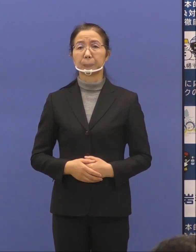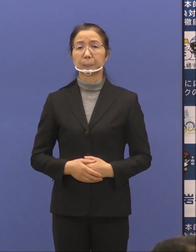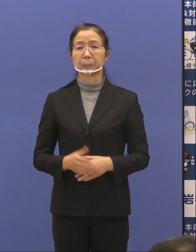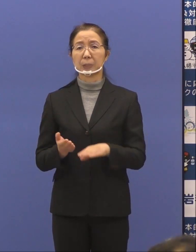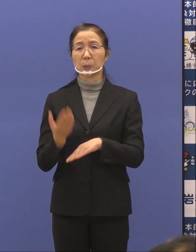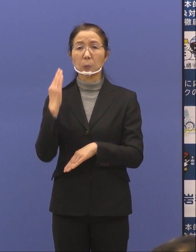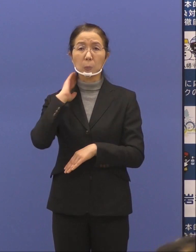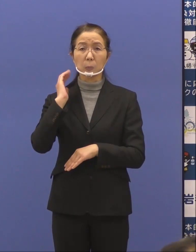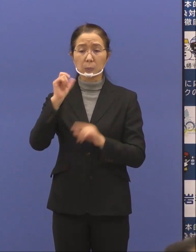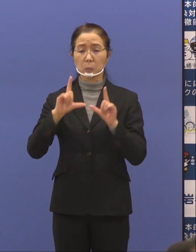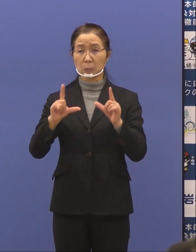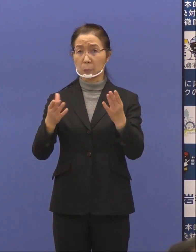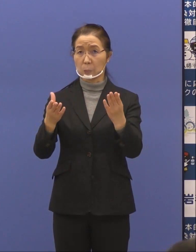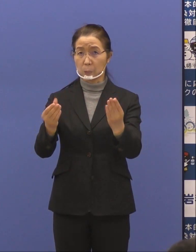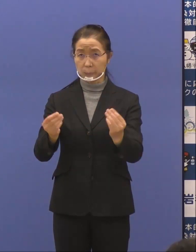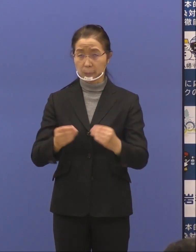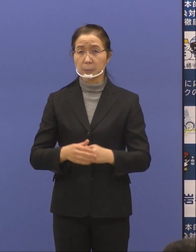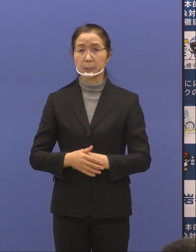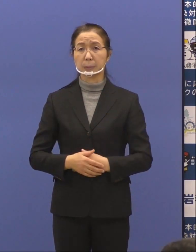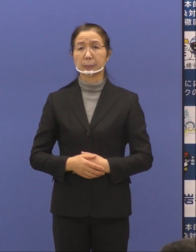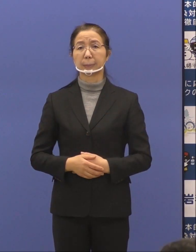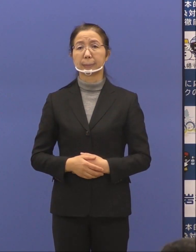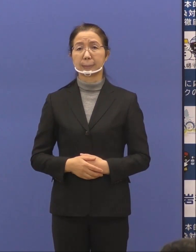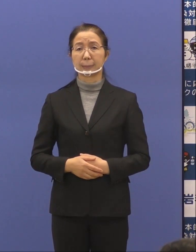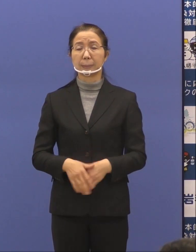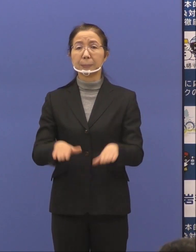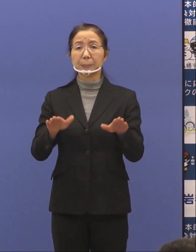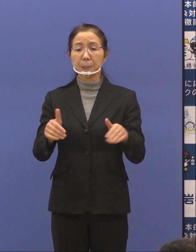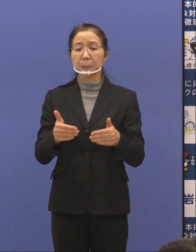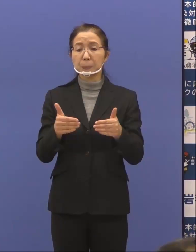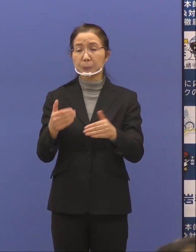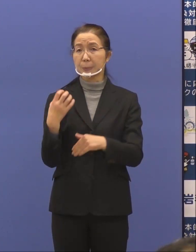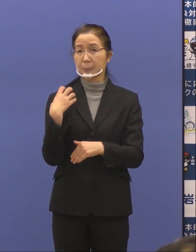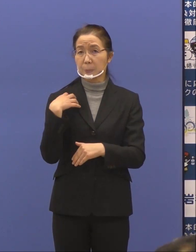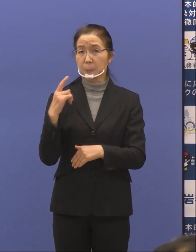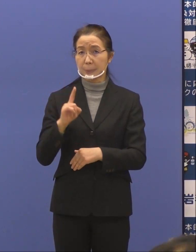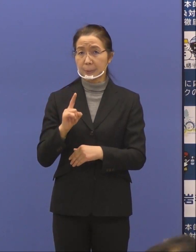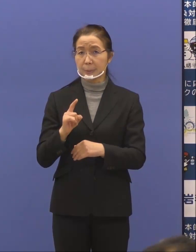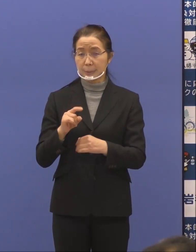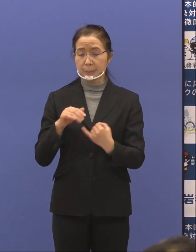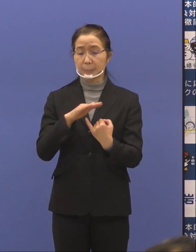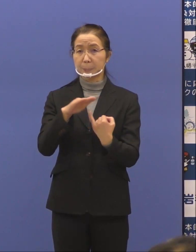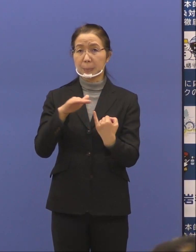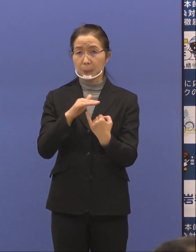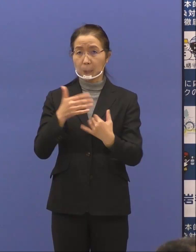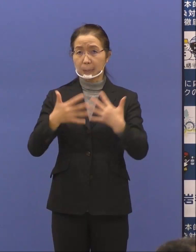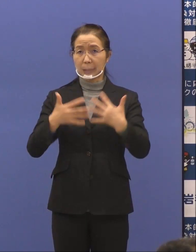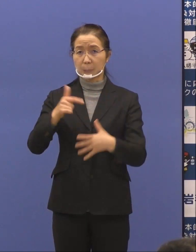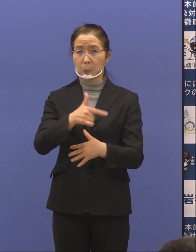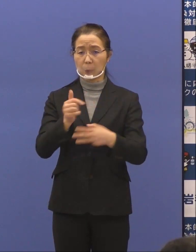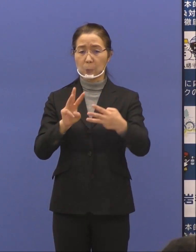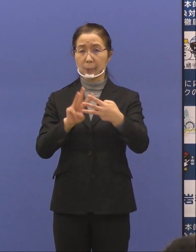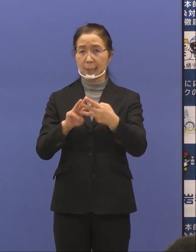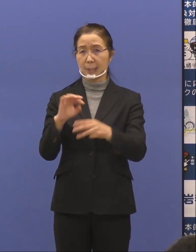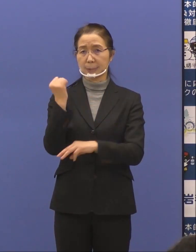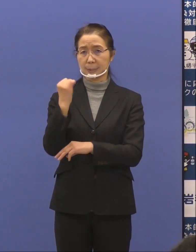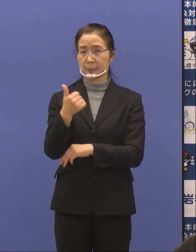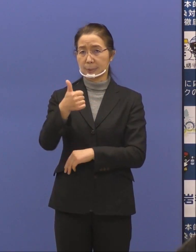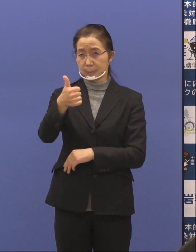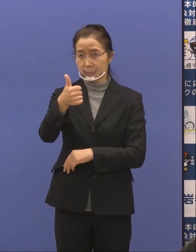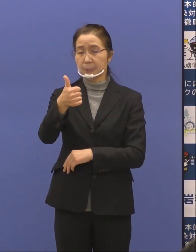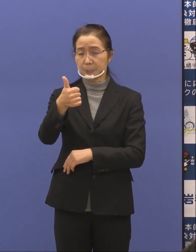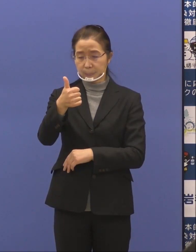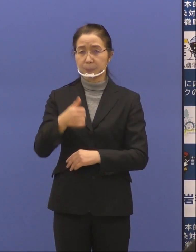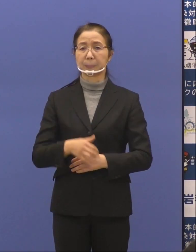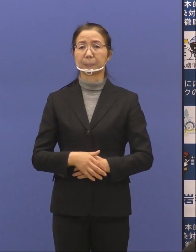で知事からの発表を終わります。本日の進行は岩手めんこいテレビの太田記者にお願いしておりますのでよろしくお願いします